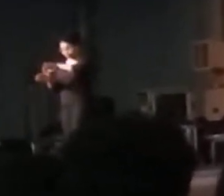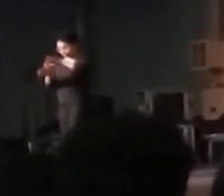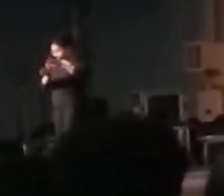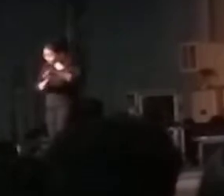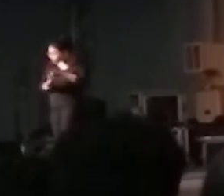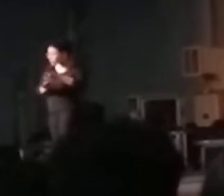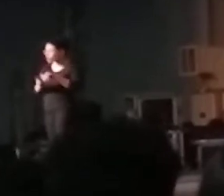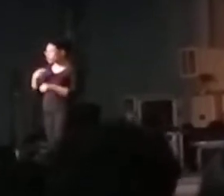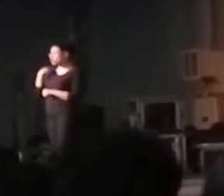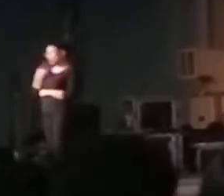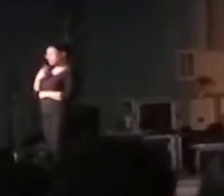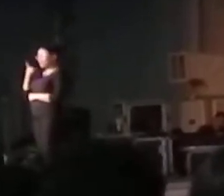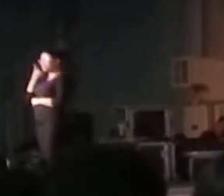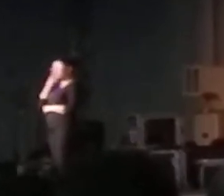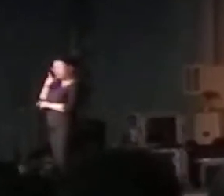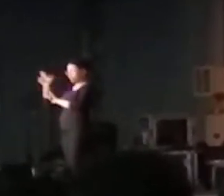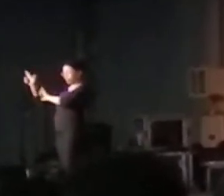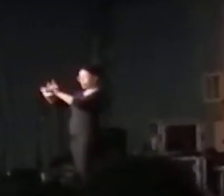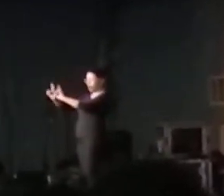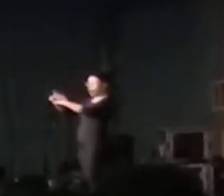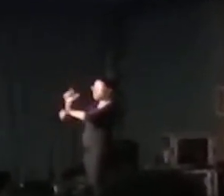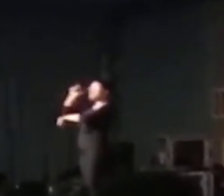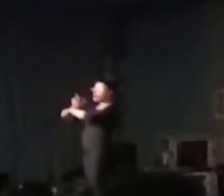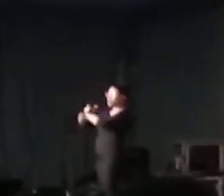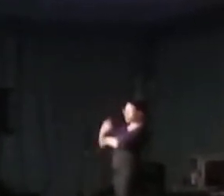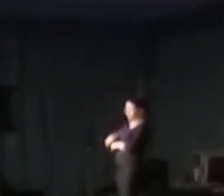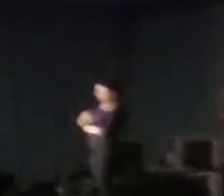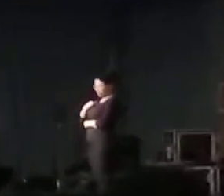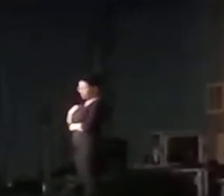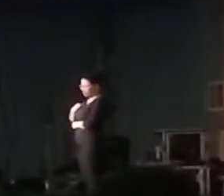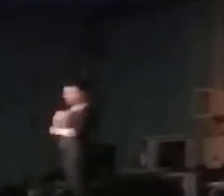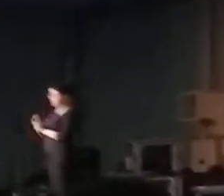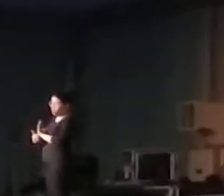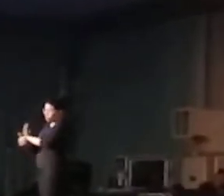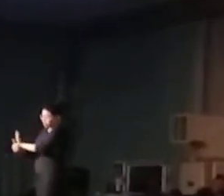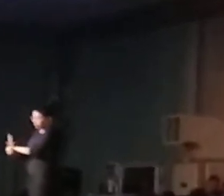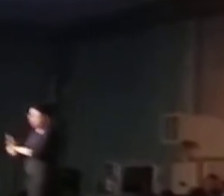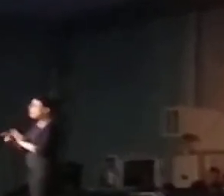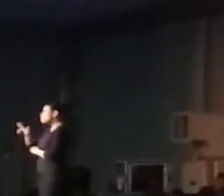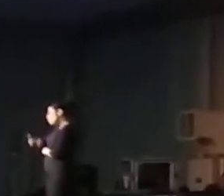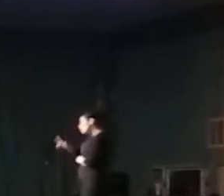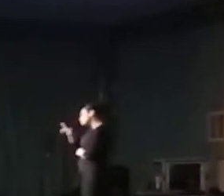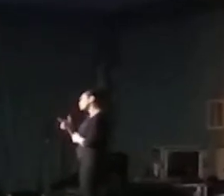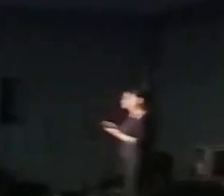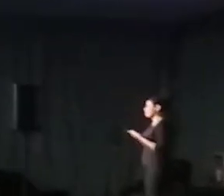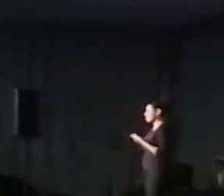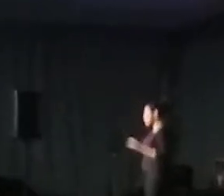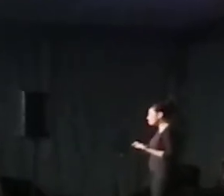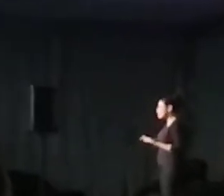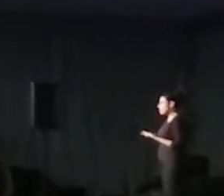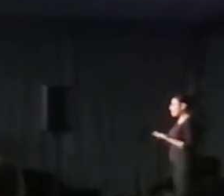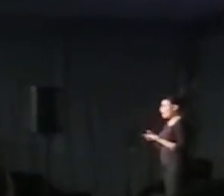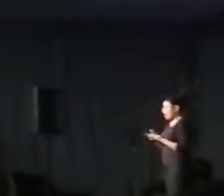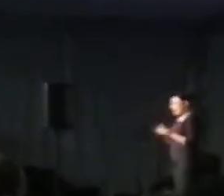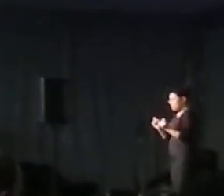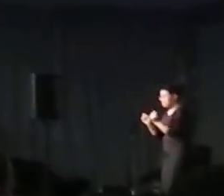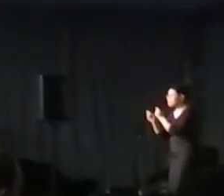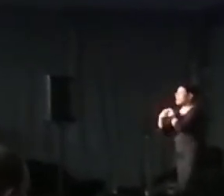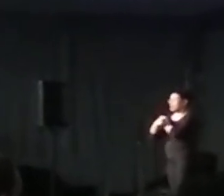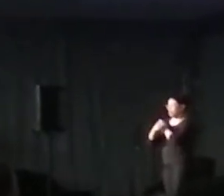O que a gente vê na TV é um momento da vida dela. E claro, pela TV, ela nunca vira uma pessoa.